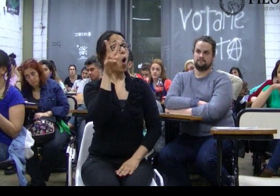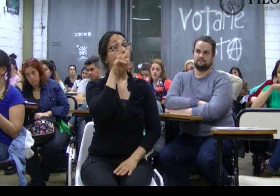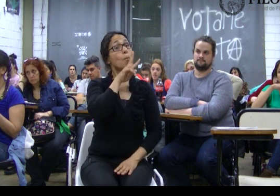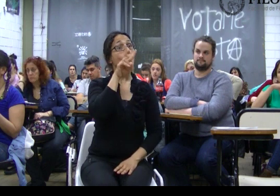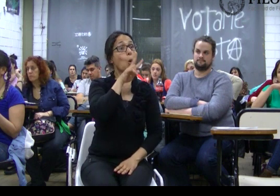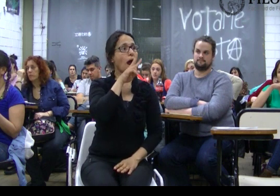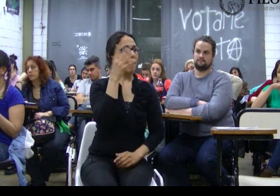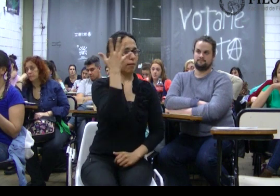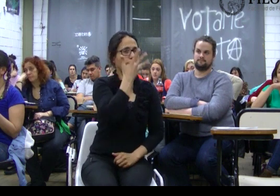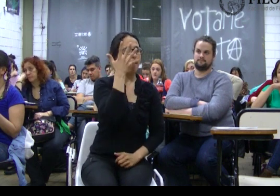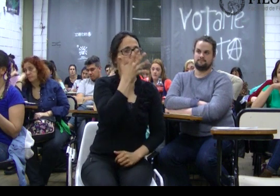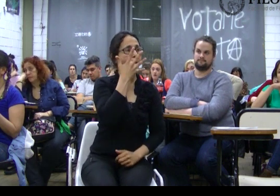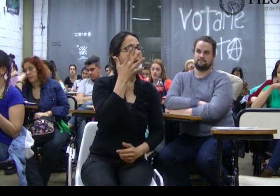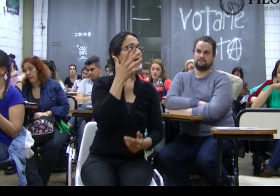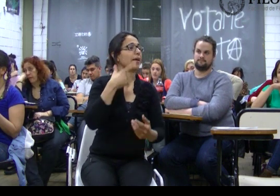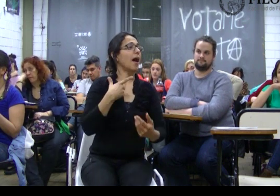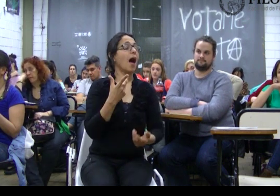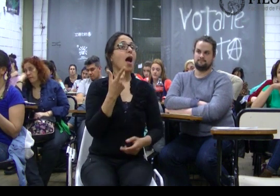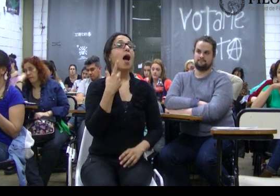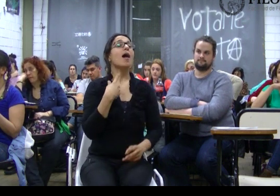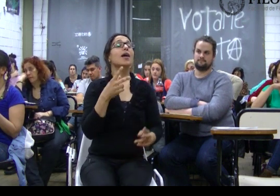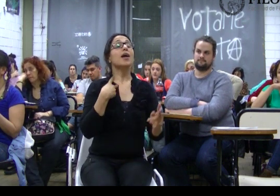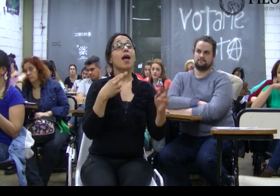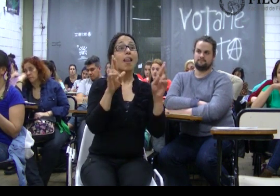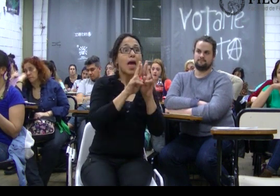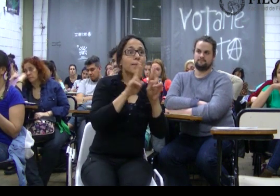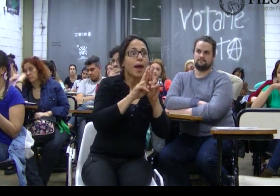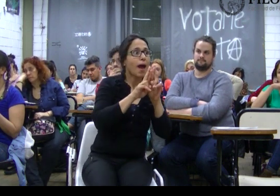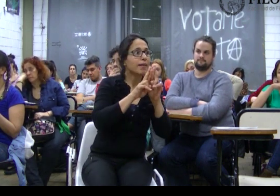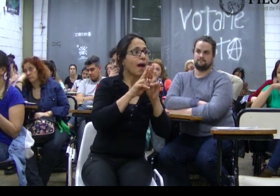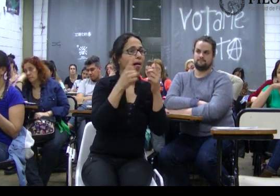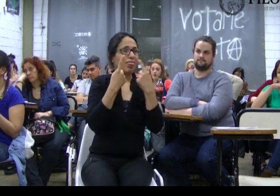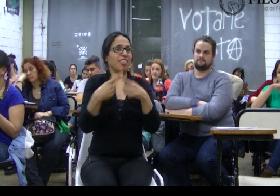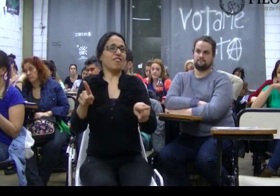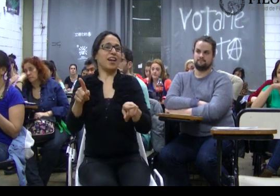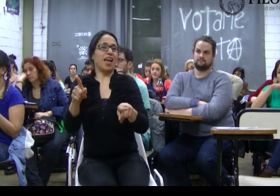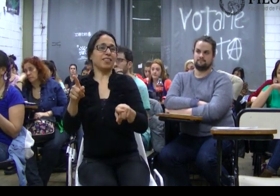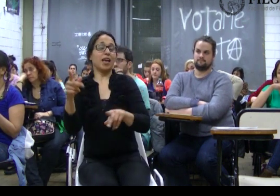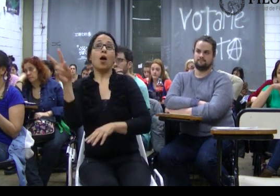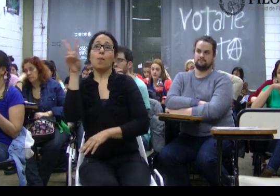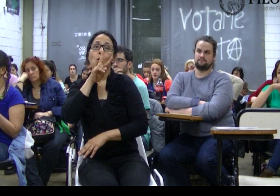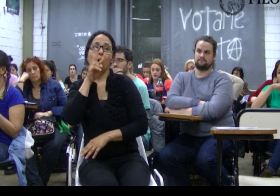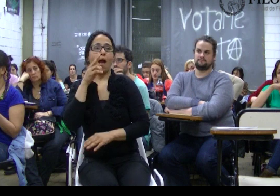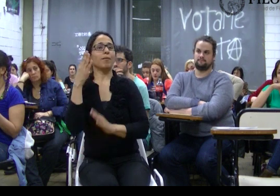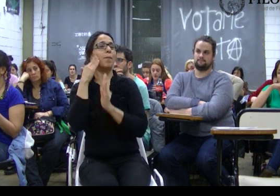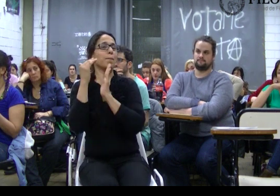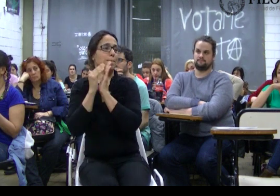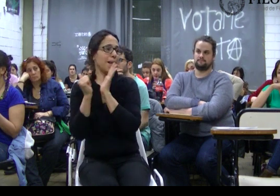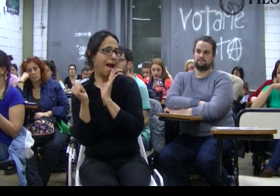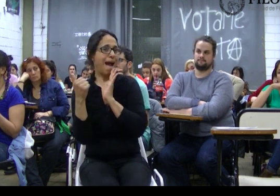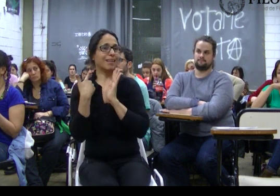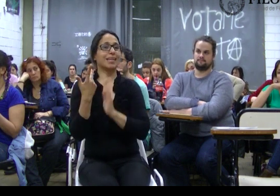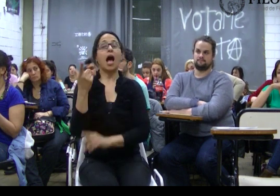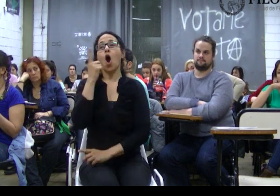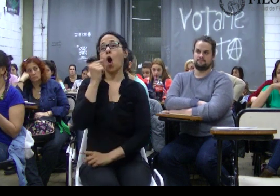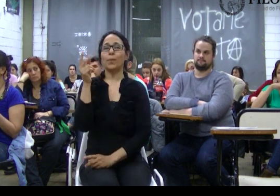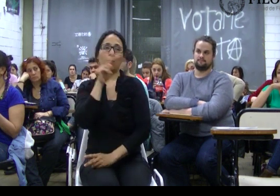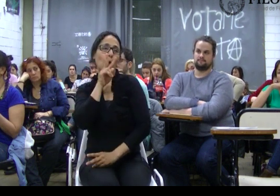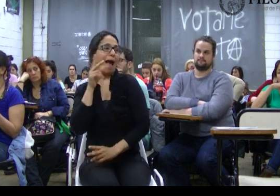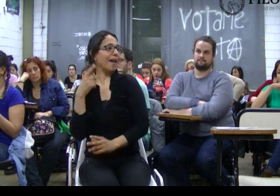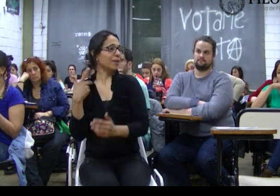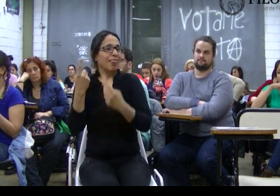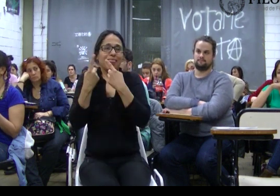y lesbiana que ser mujer blanca y heterosexual. Bueno, si a eso le sumamos la dimensión patologizante de